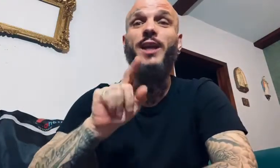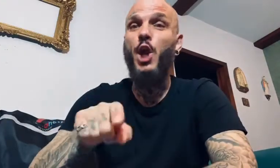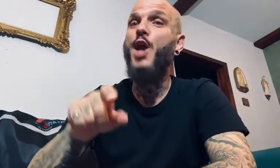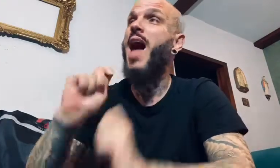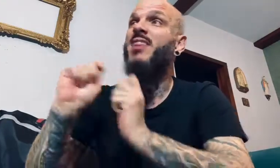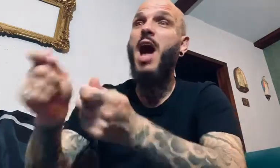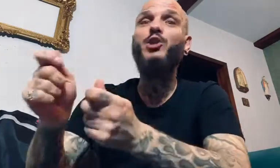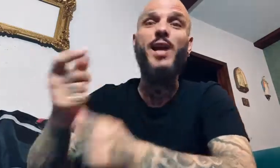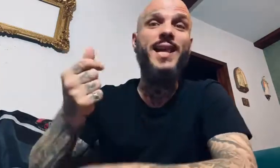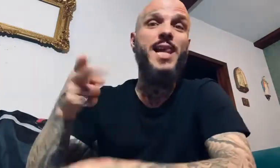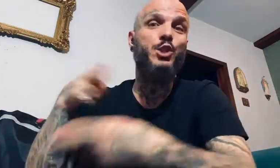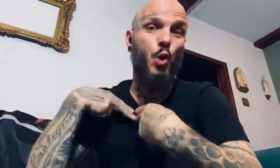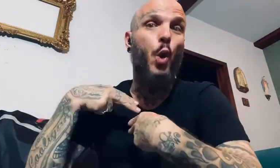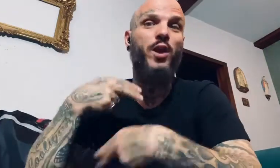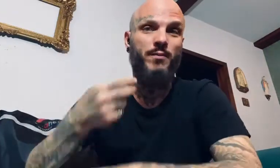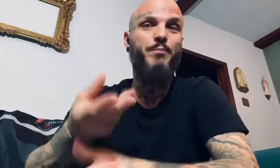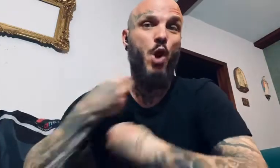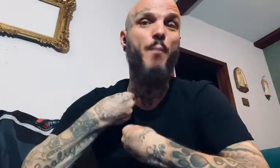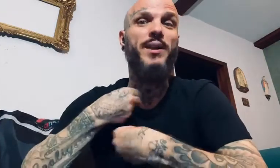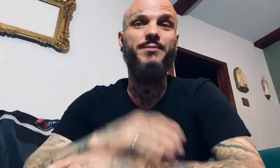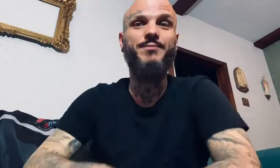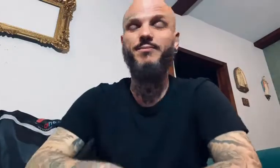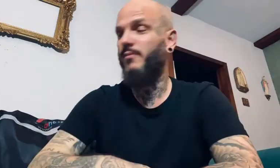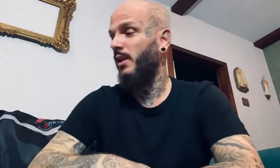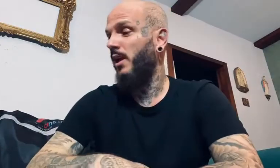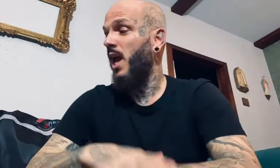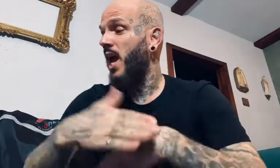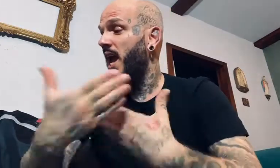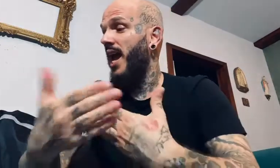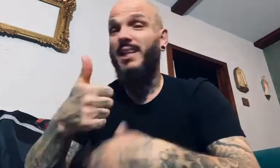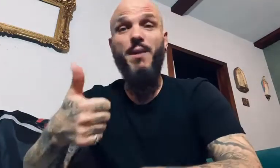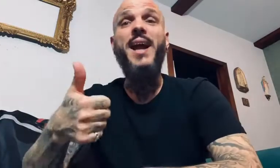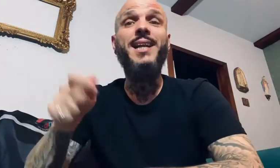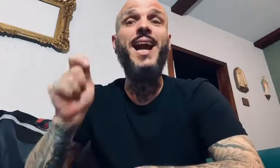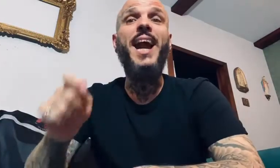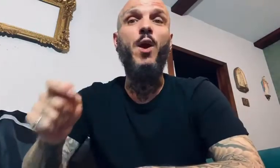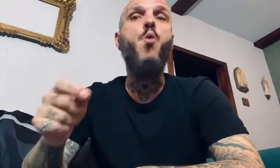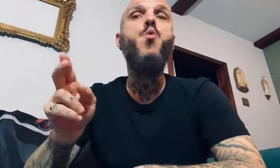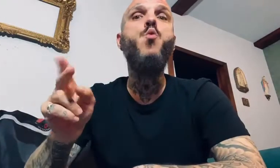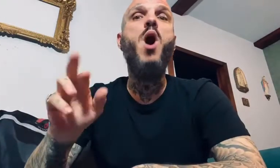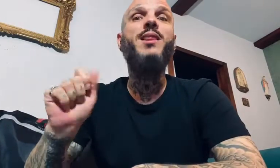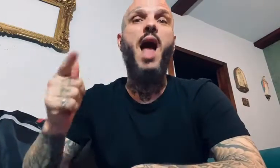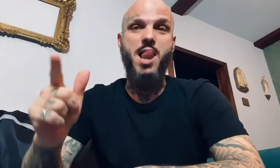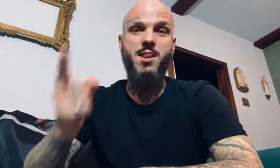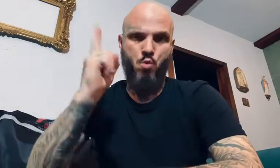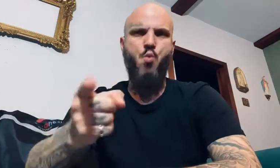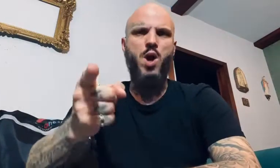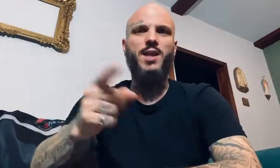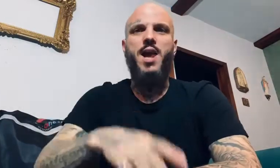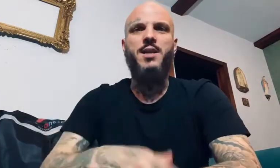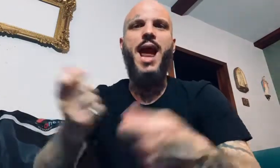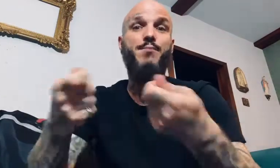ihr könnt Antrag stellen, Geld zurückbekommen. Es gibt ein Gerichtsurteil, ein